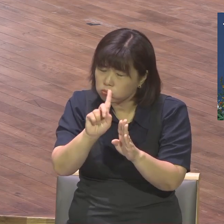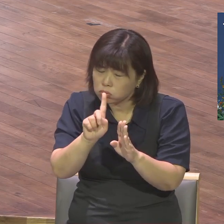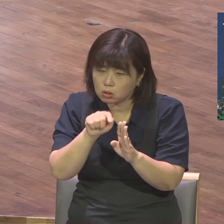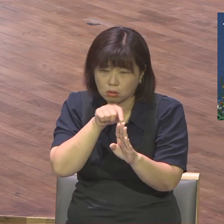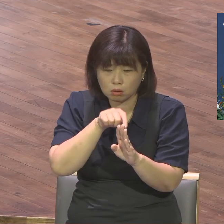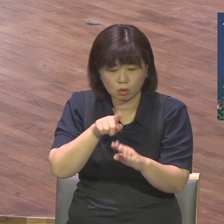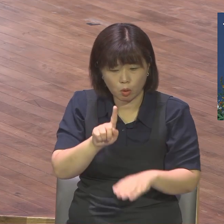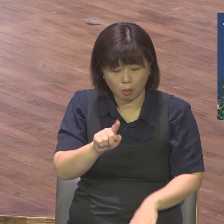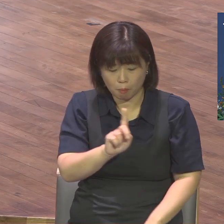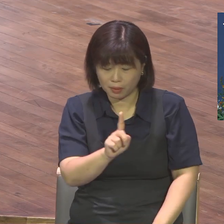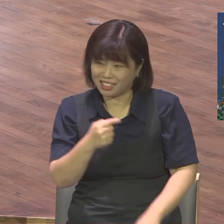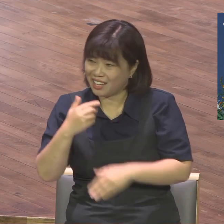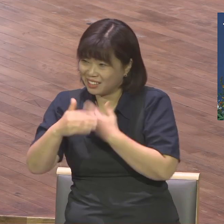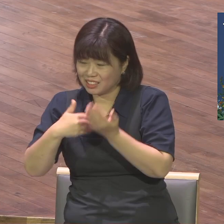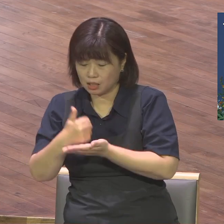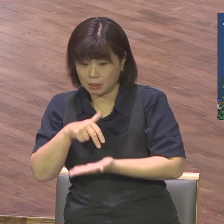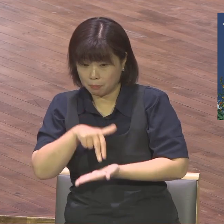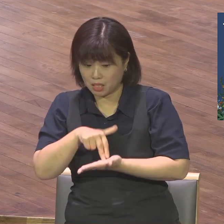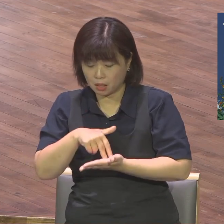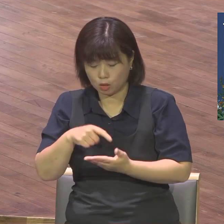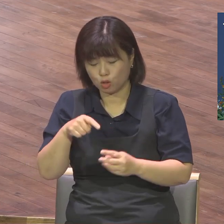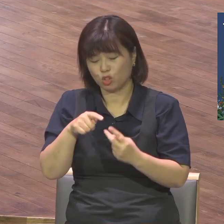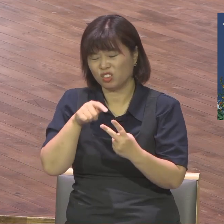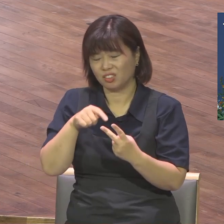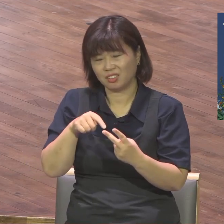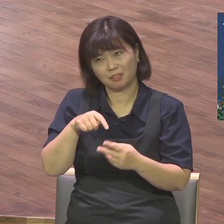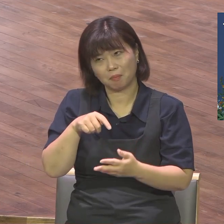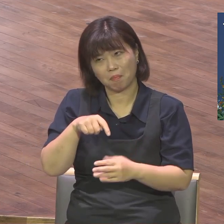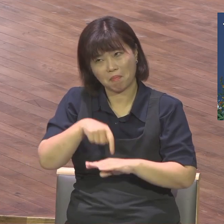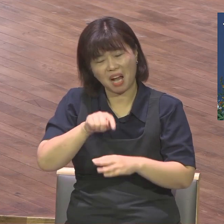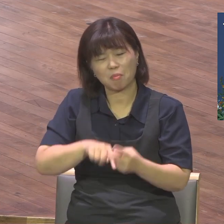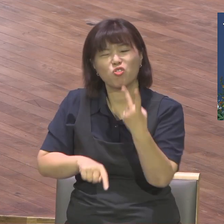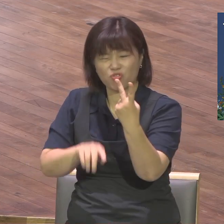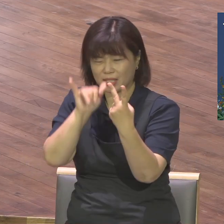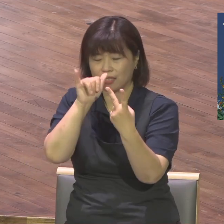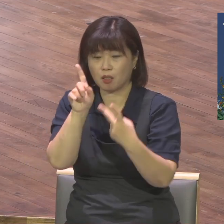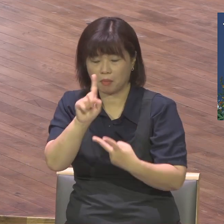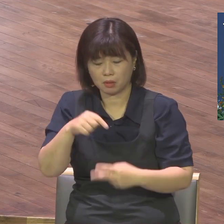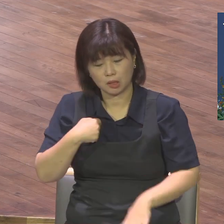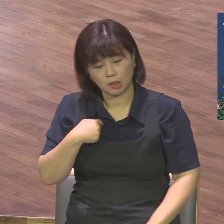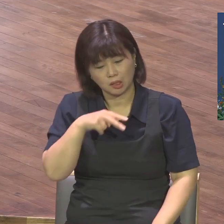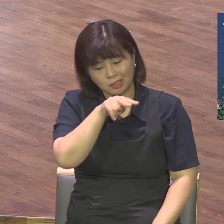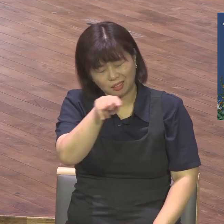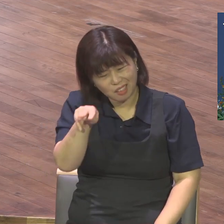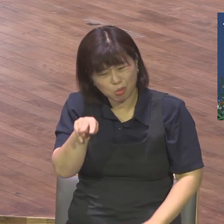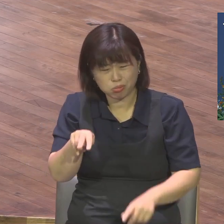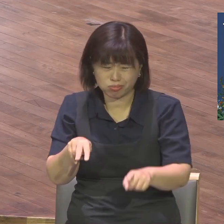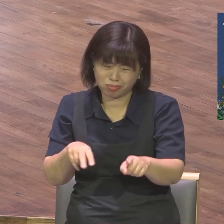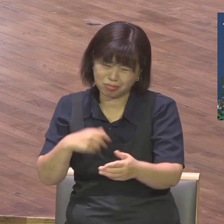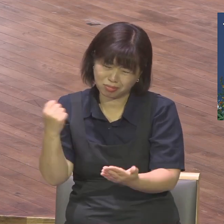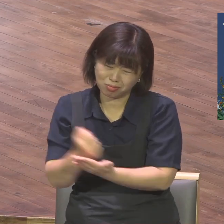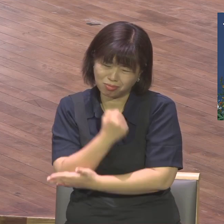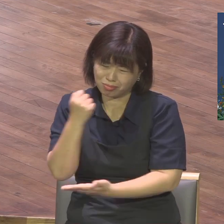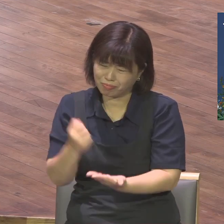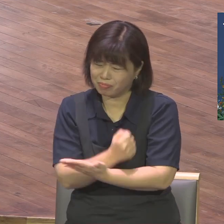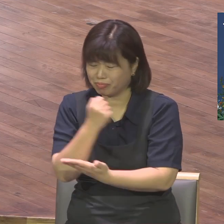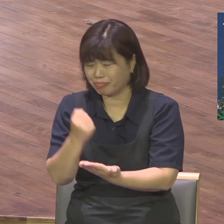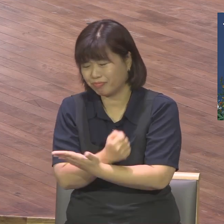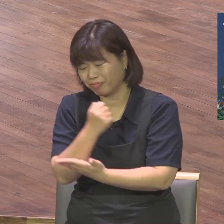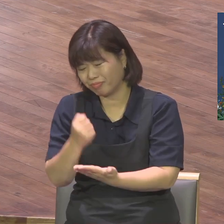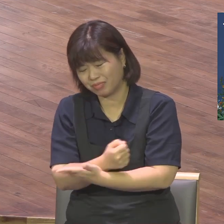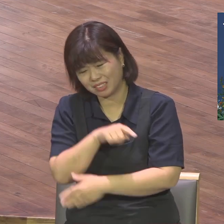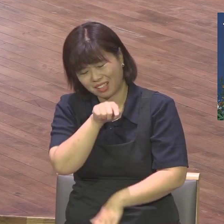향해서 탄식하시는 하나님의 음성이 나왔지만은 결국에는 하나님께서 뭐요?